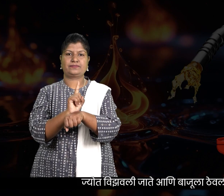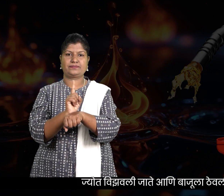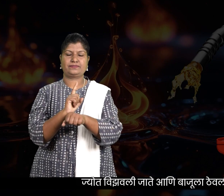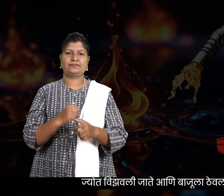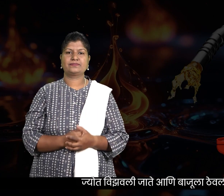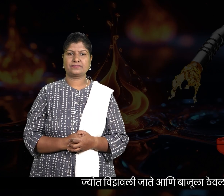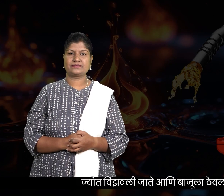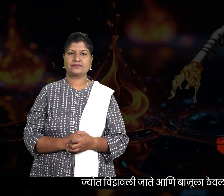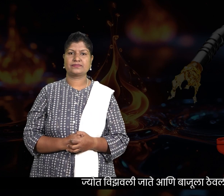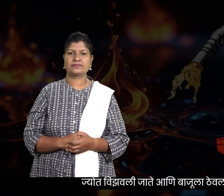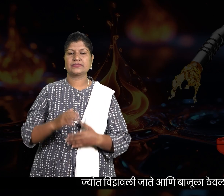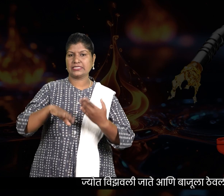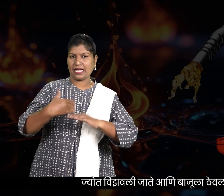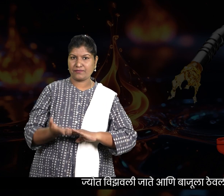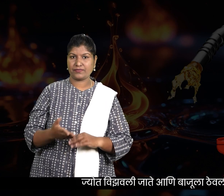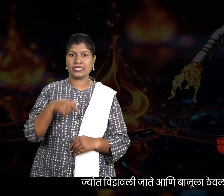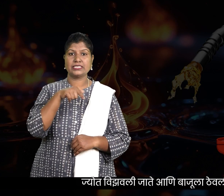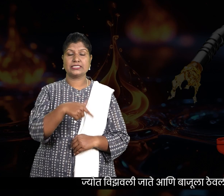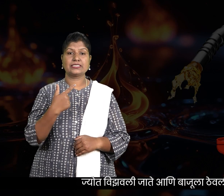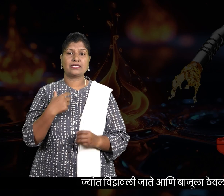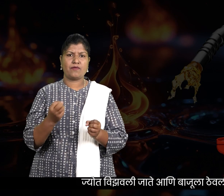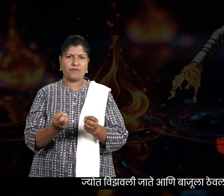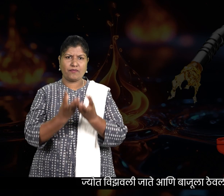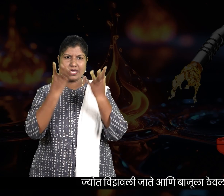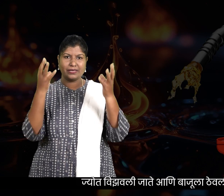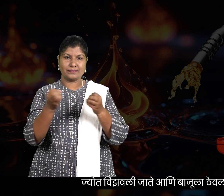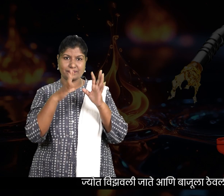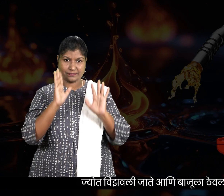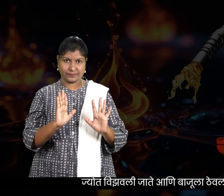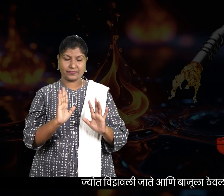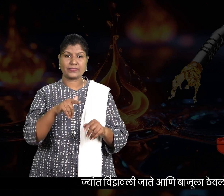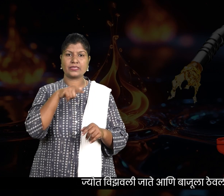ज्योत विझवली जाते आणि बाजूला ठेवली जाते.